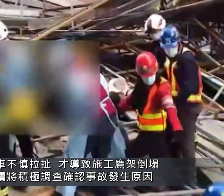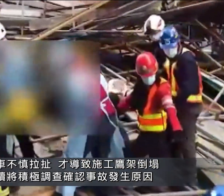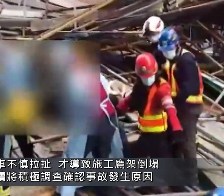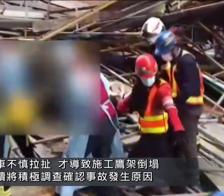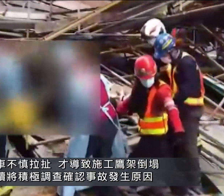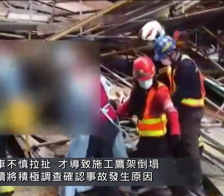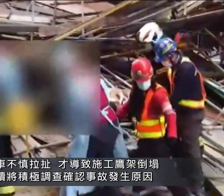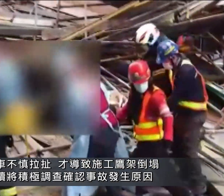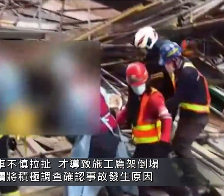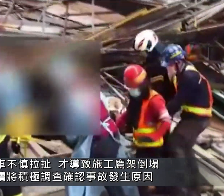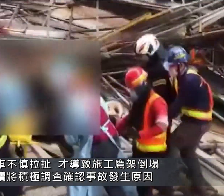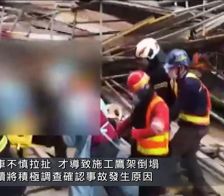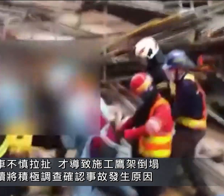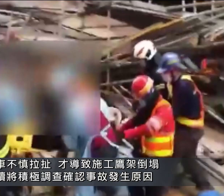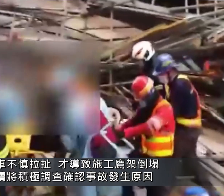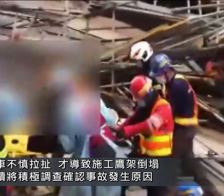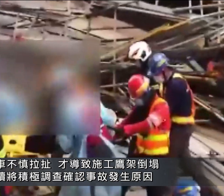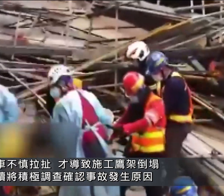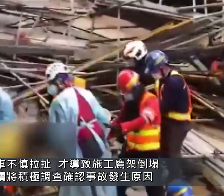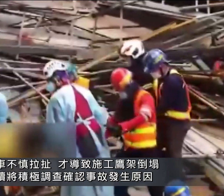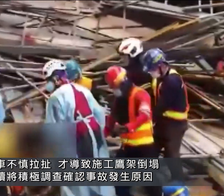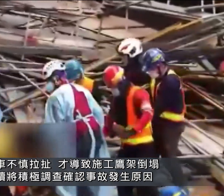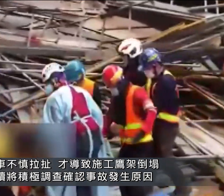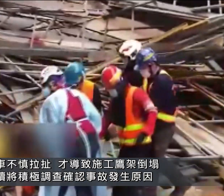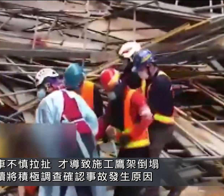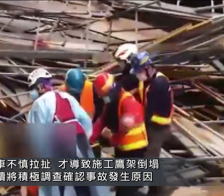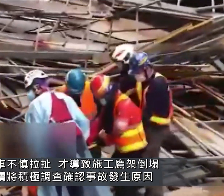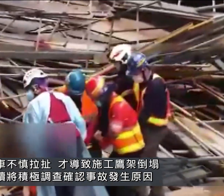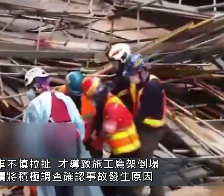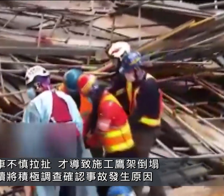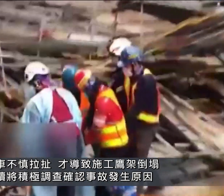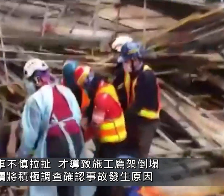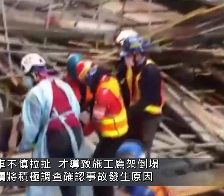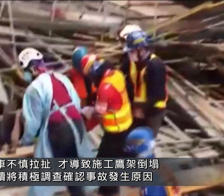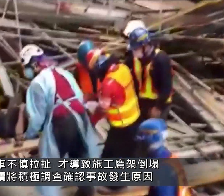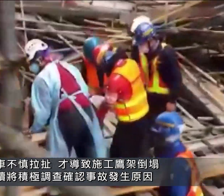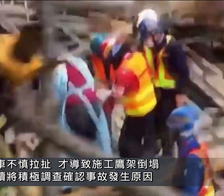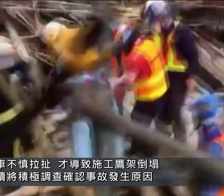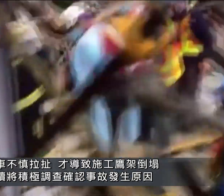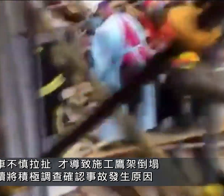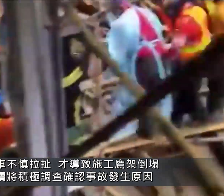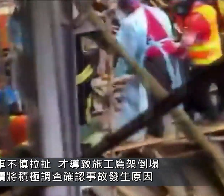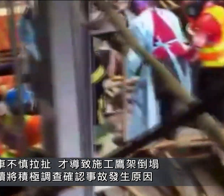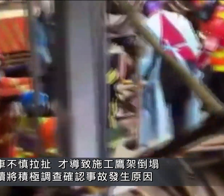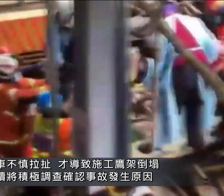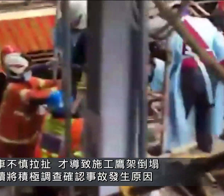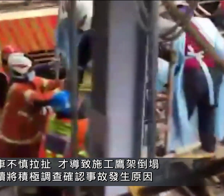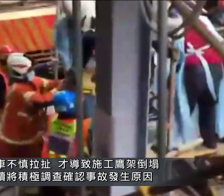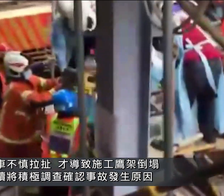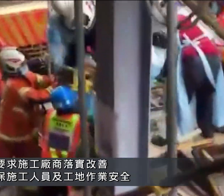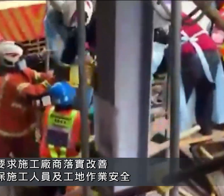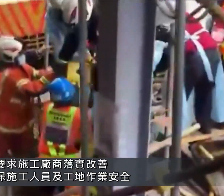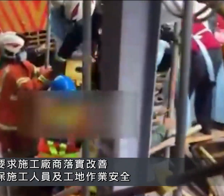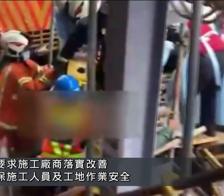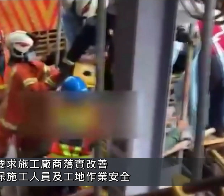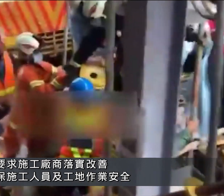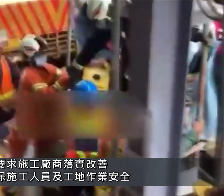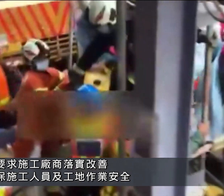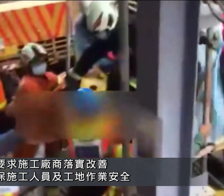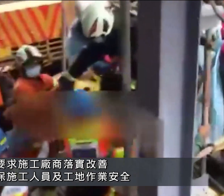不慎拉扯才导致施工鹰架倒塌。后续将积极调查确认事故发生原因，并要求施工厂商落实